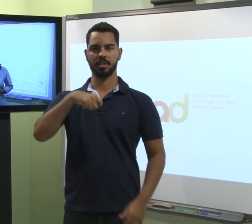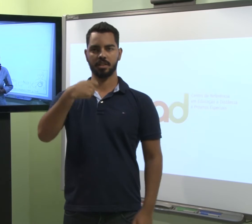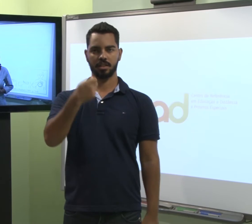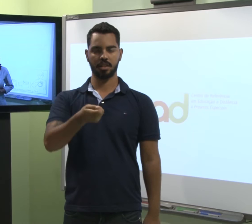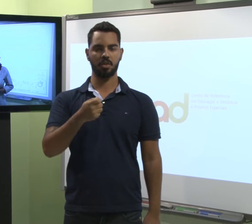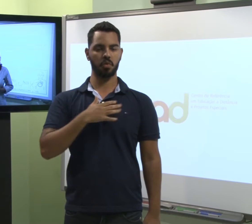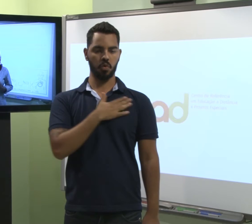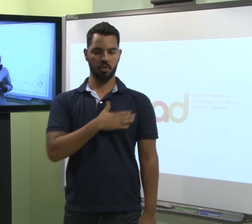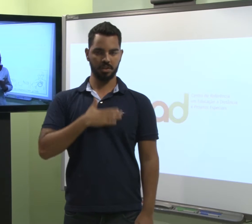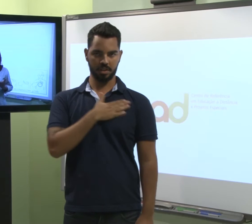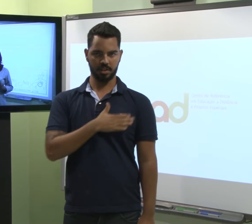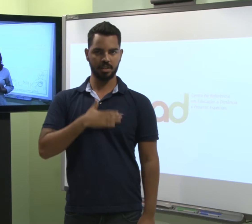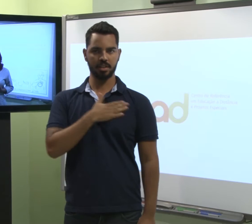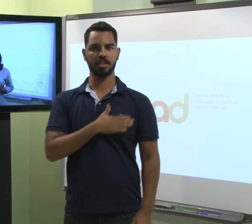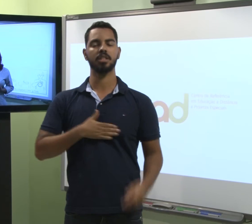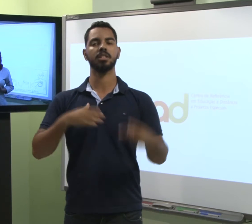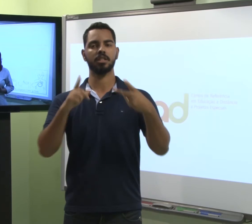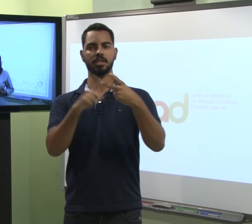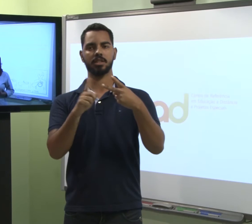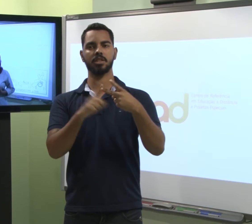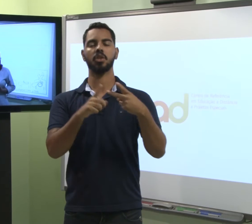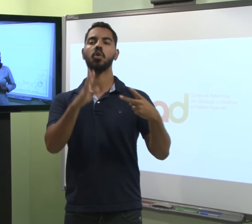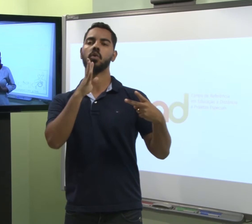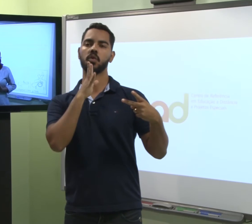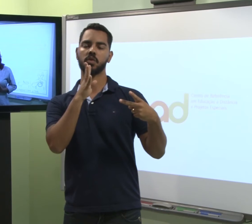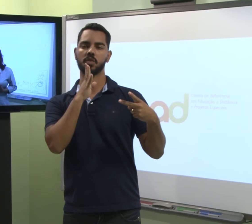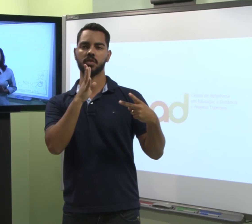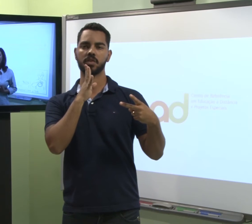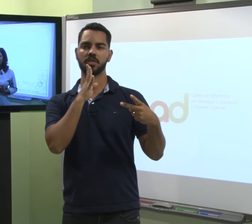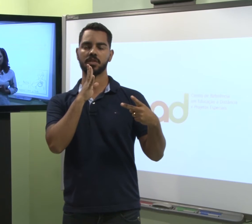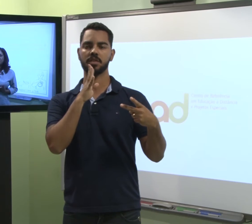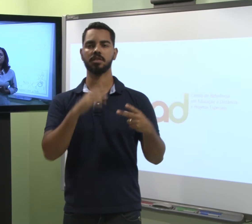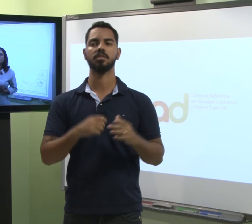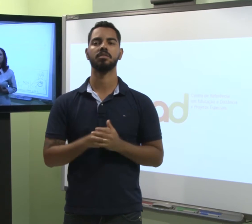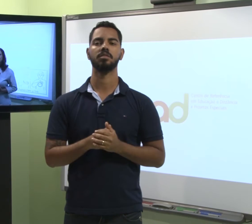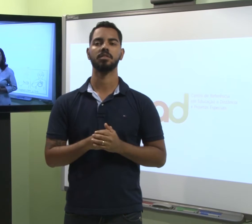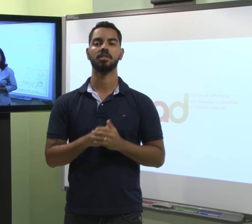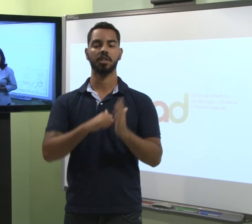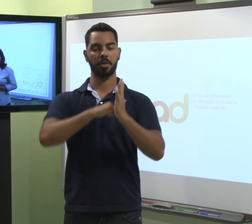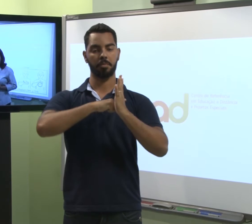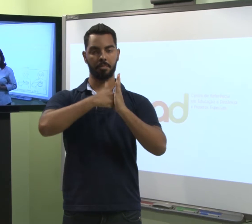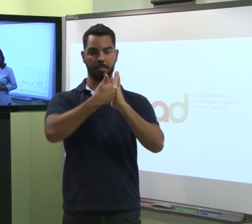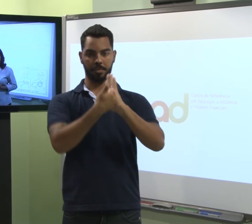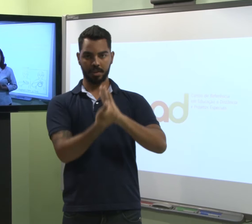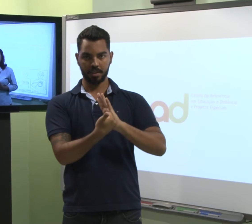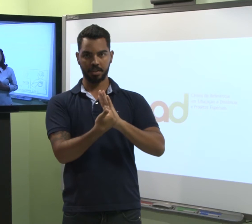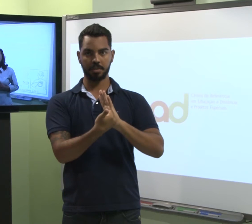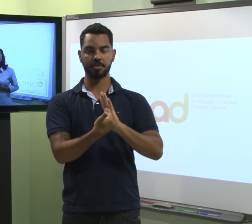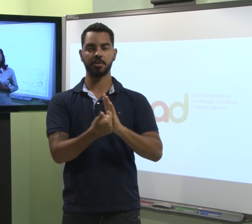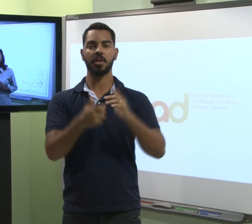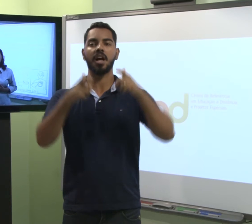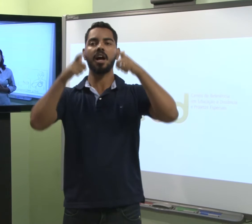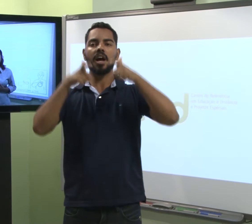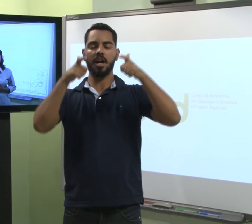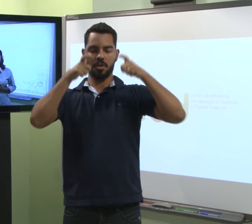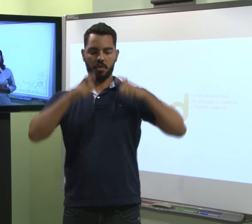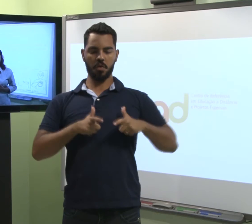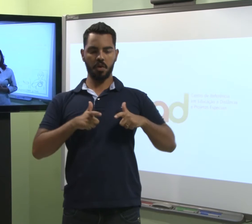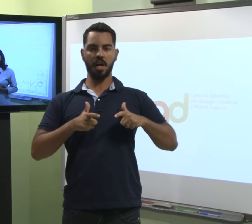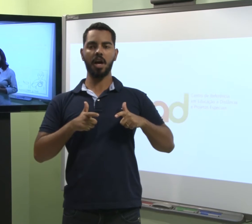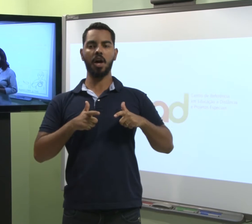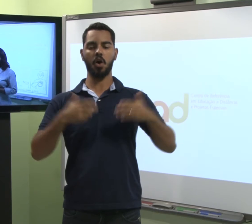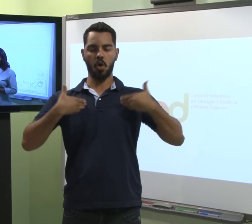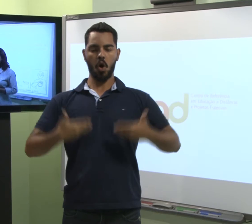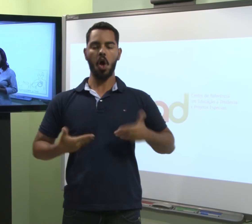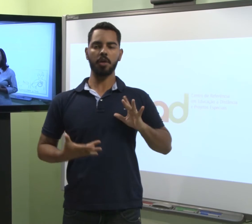e conhecer, que tem o parâmetro de ponto de articulação de sinais ancorados no